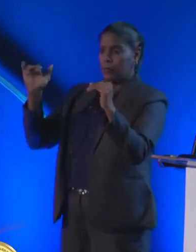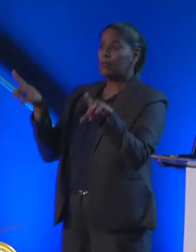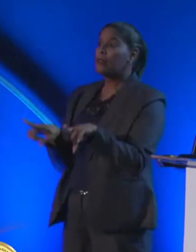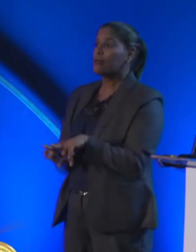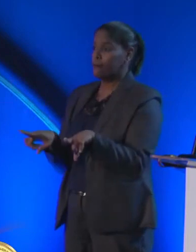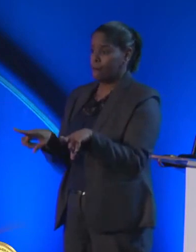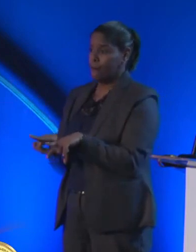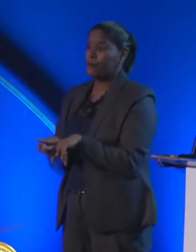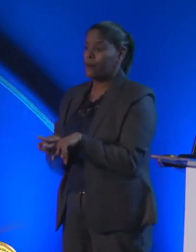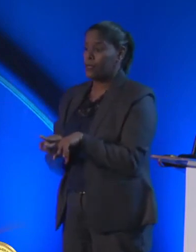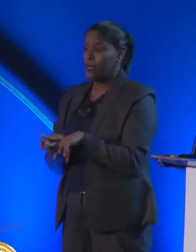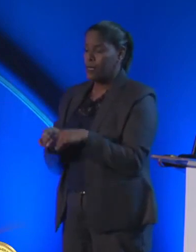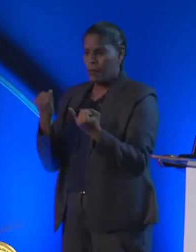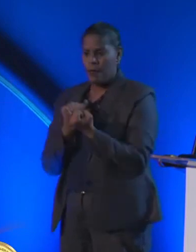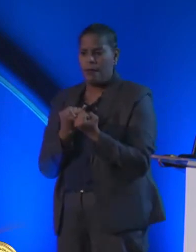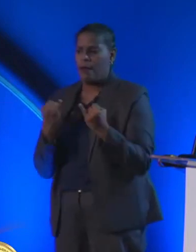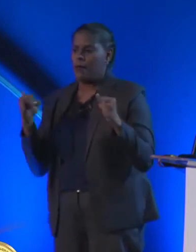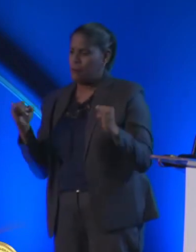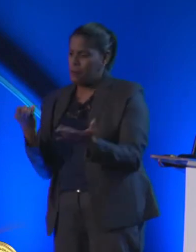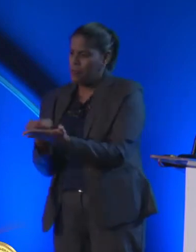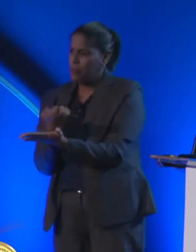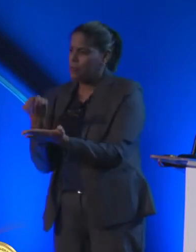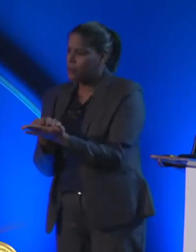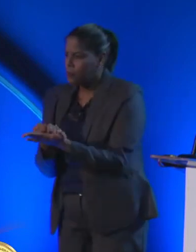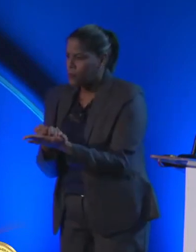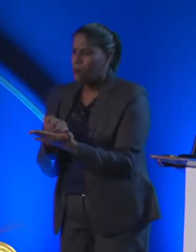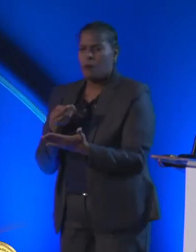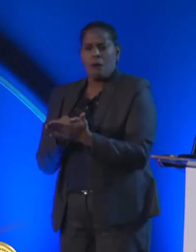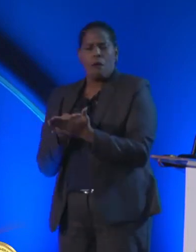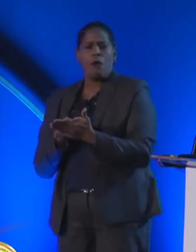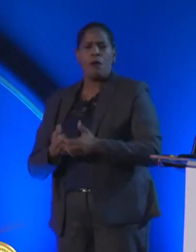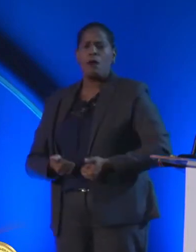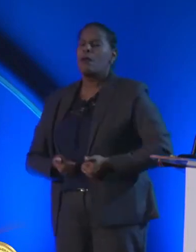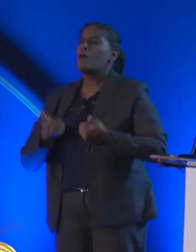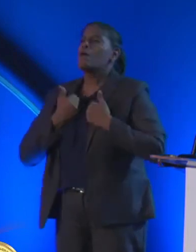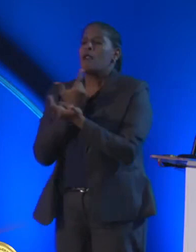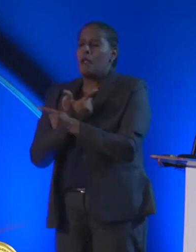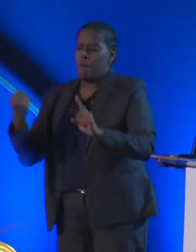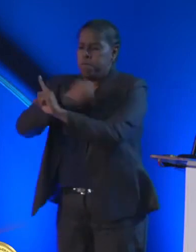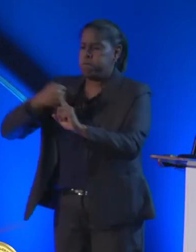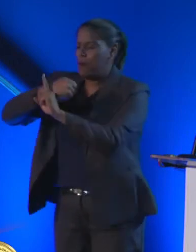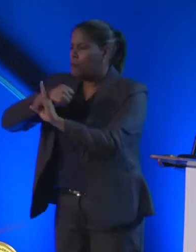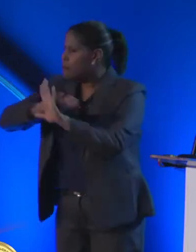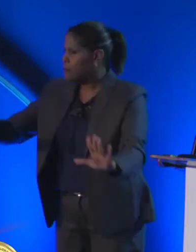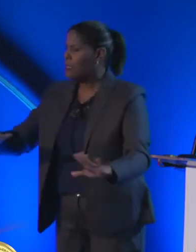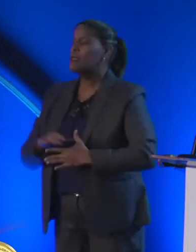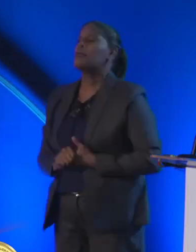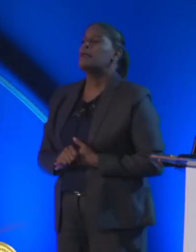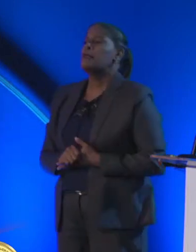también de la autonomía económica de una vida libre de violencia y de